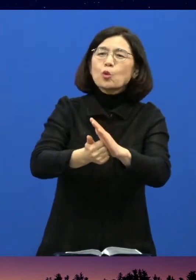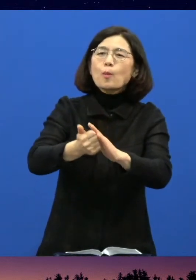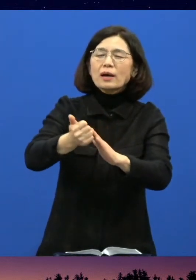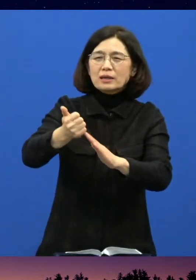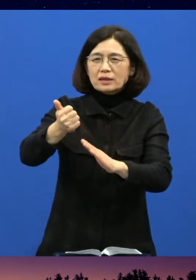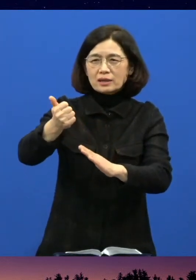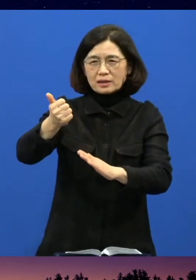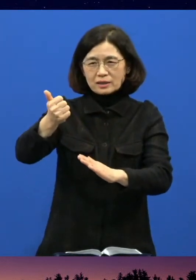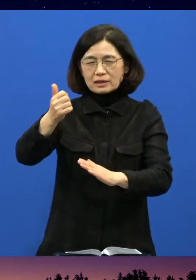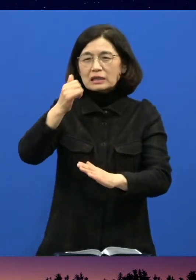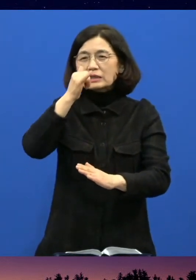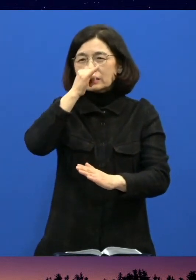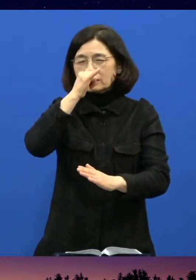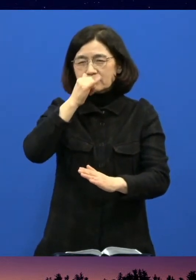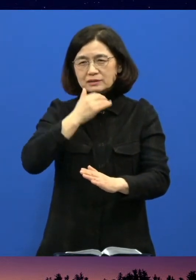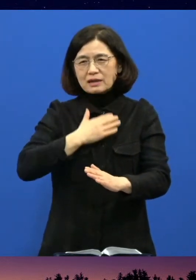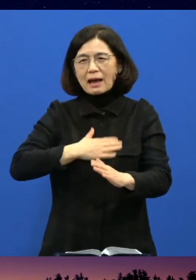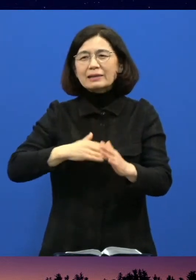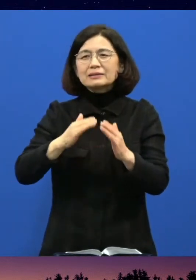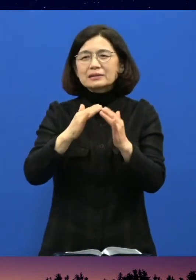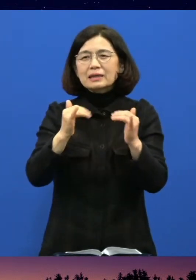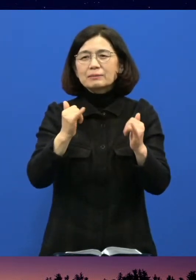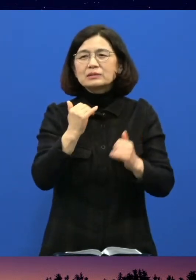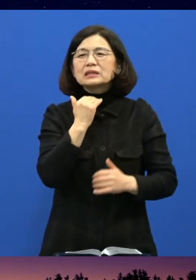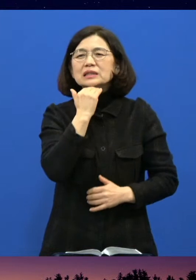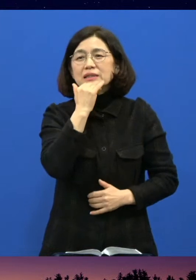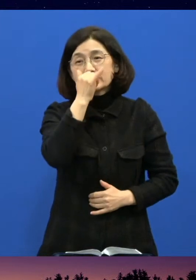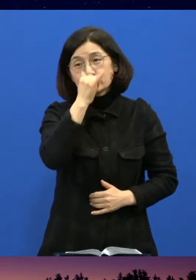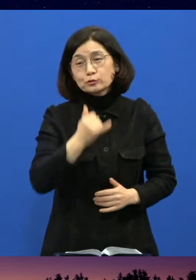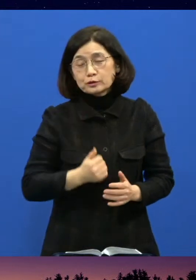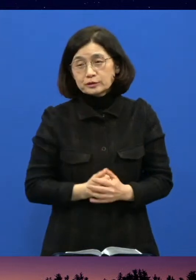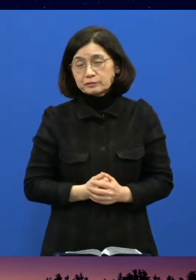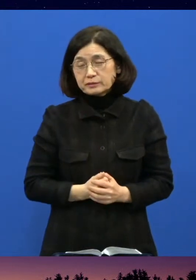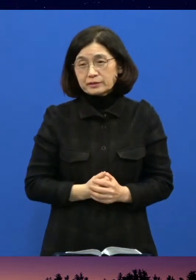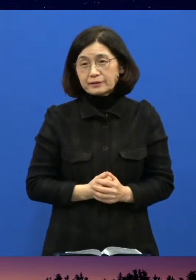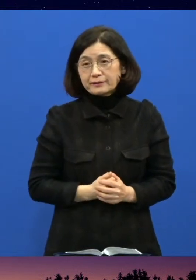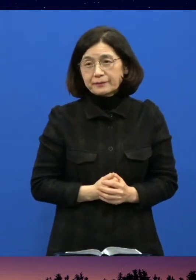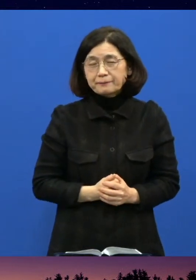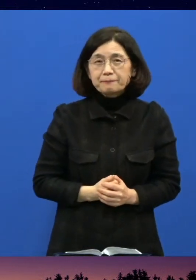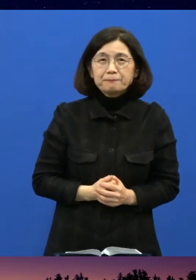그로부터 나오는도다. 그로부터.